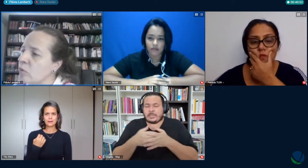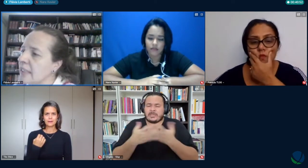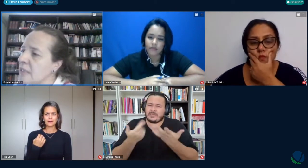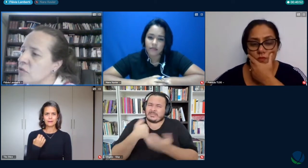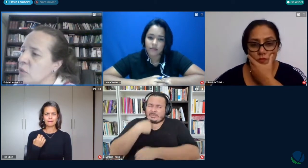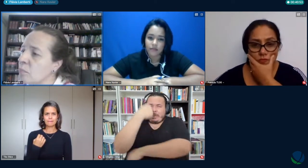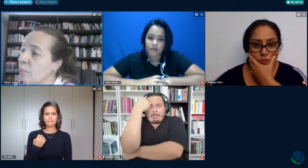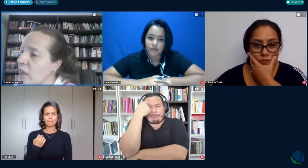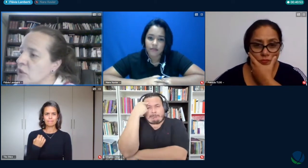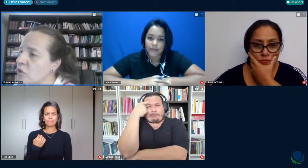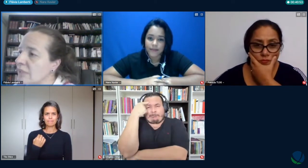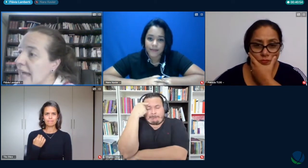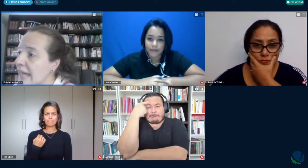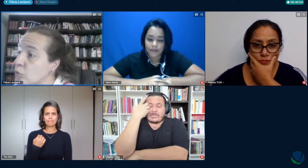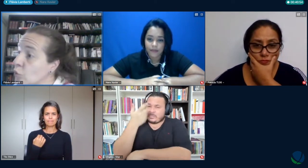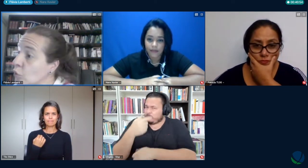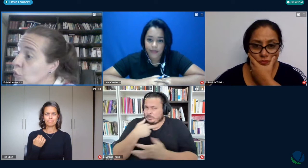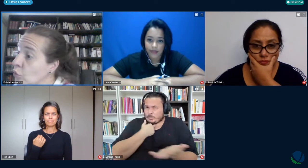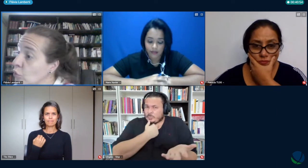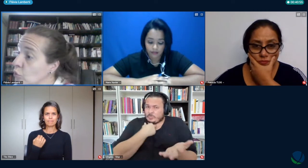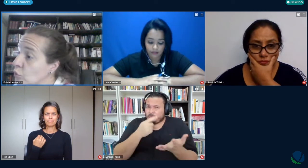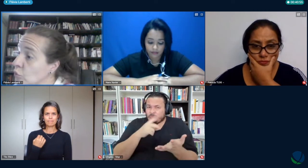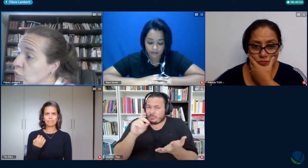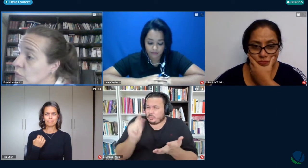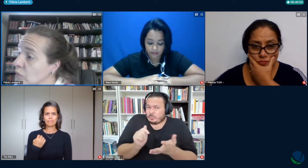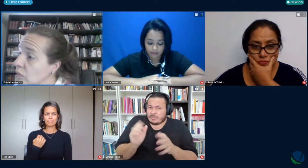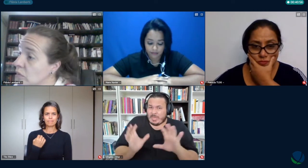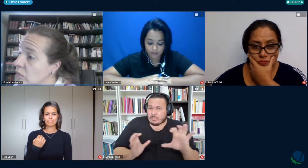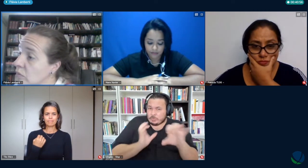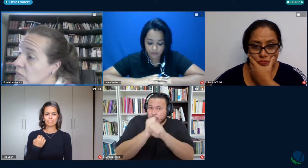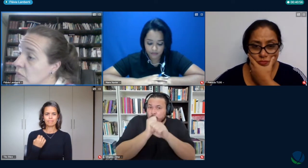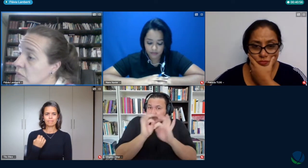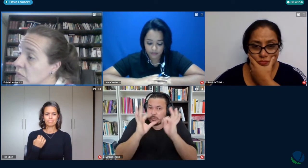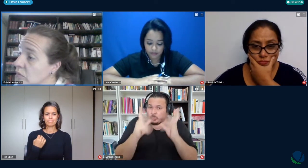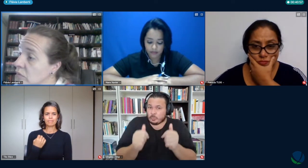me perguntando se não pode juntar tudo.